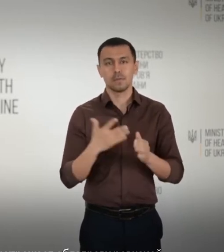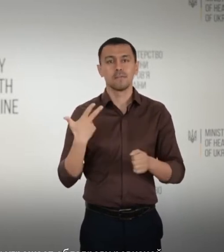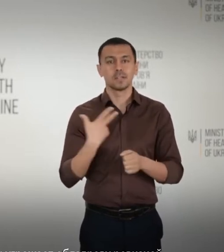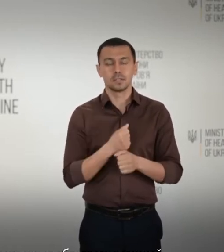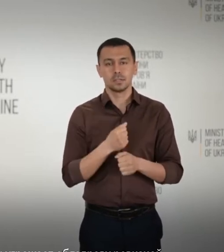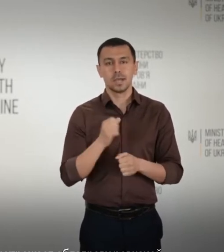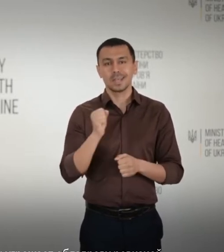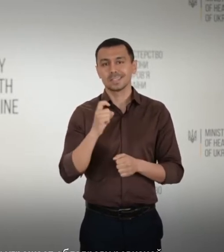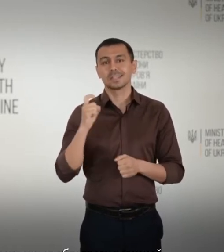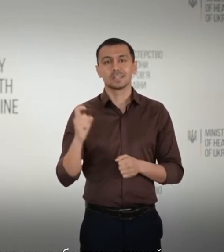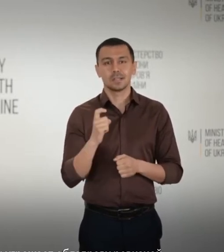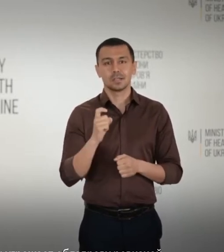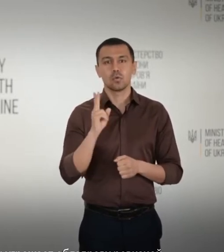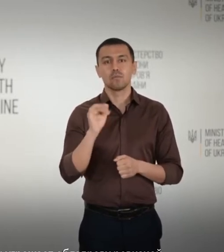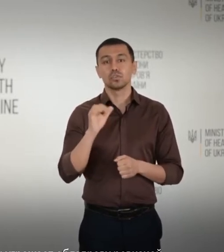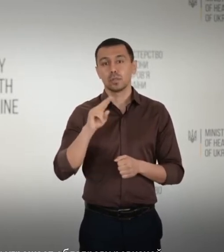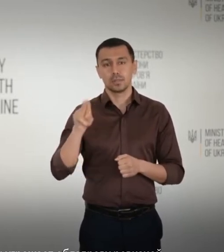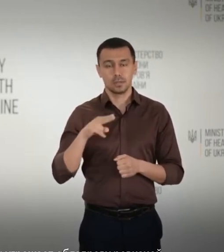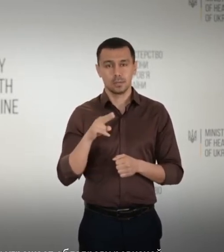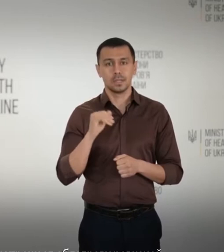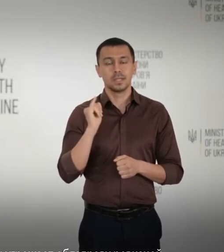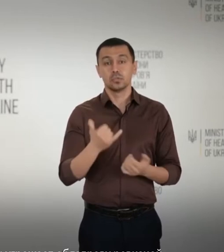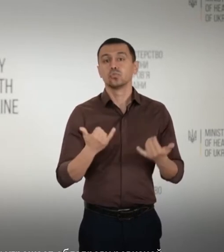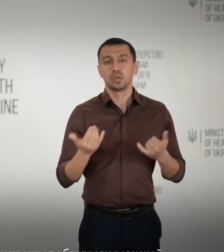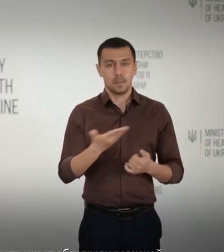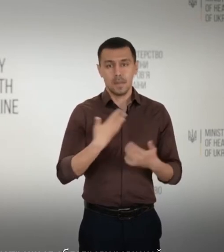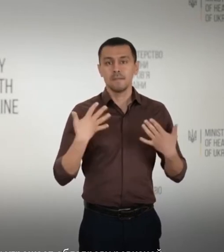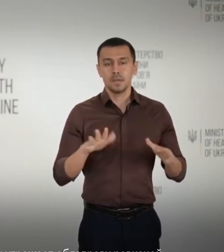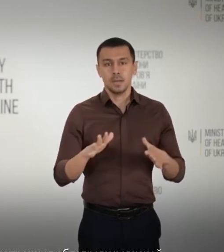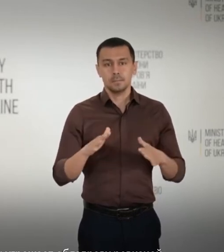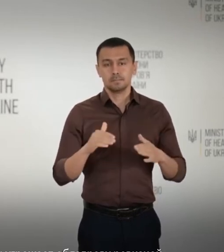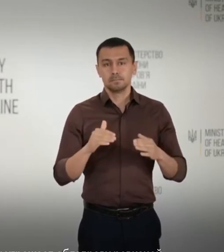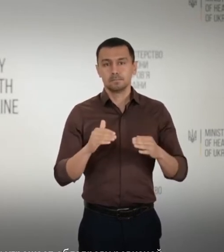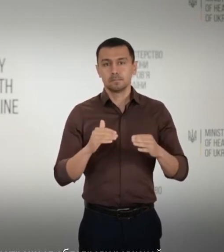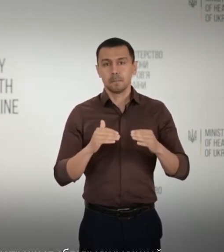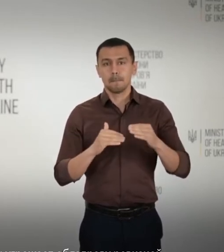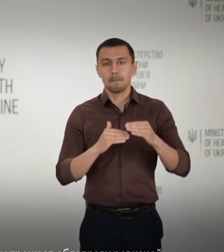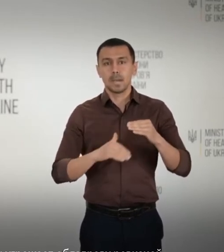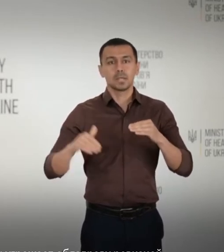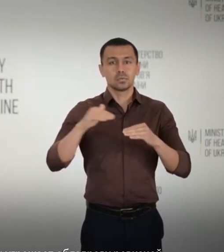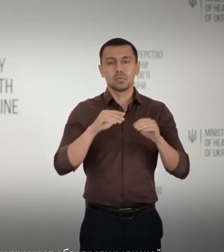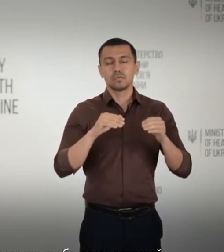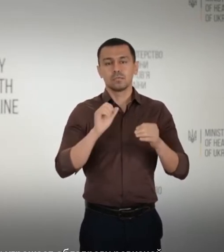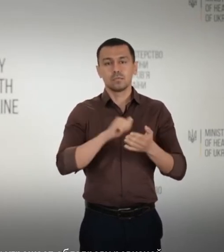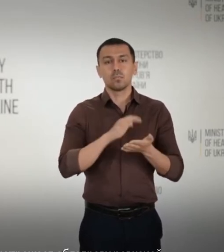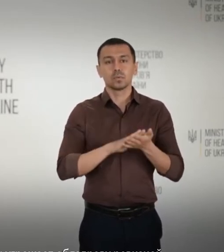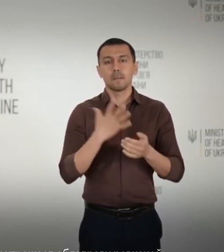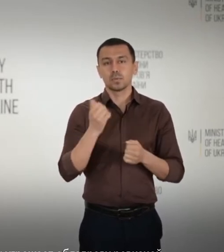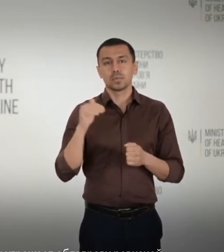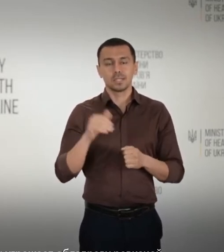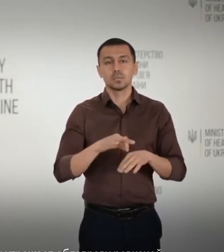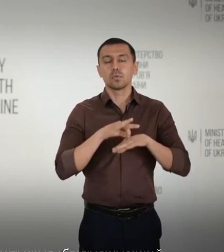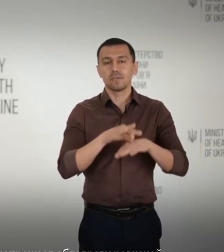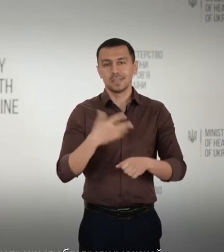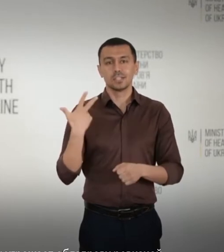вакцину AstraZeneca Covishield. І сьогодні ми вже пересягнули позначку в 500 тисяч